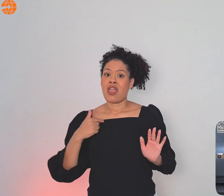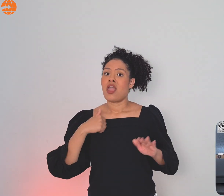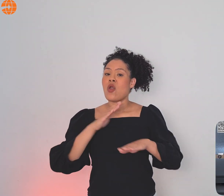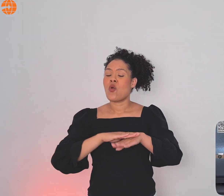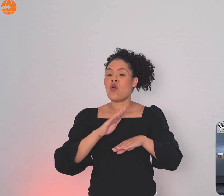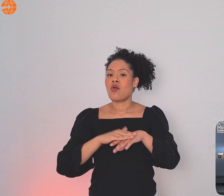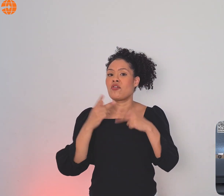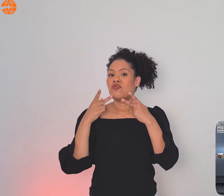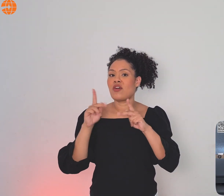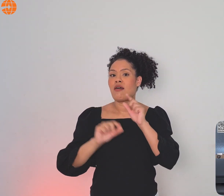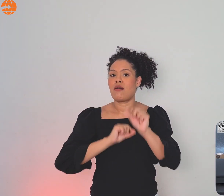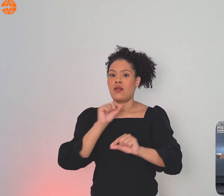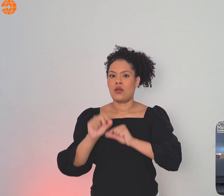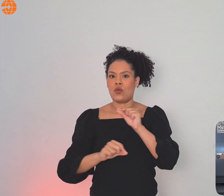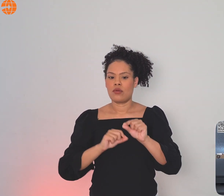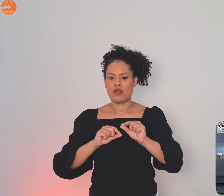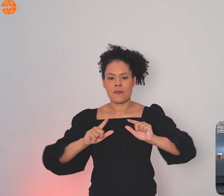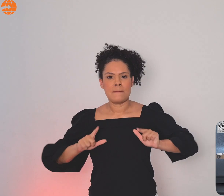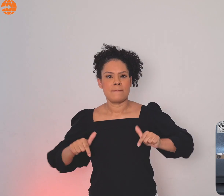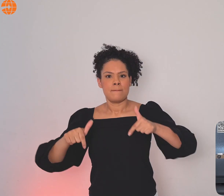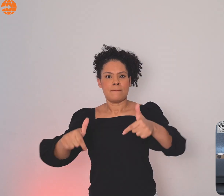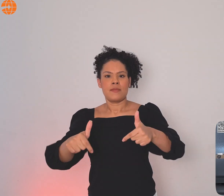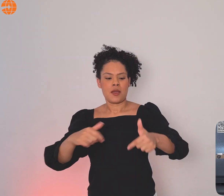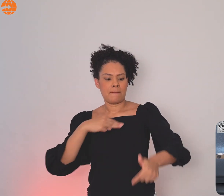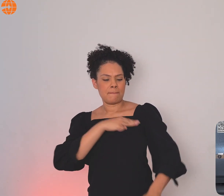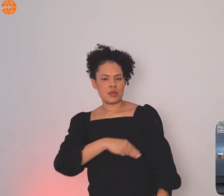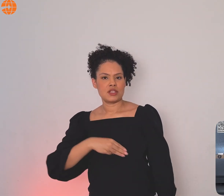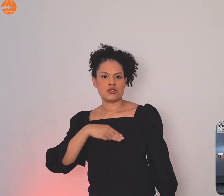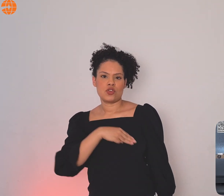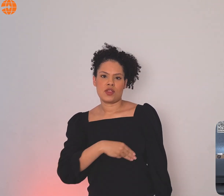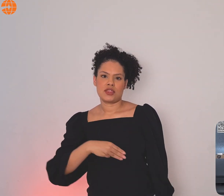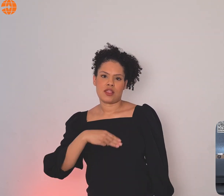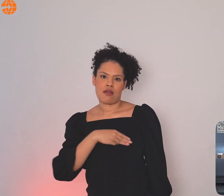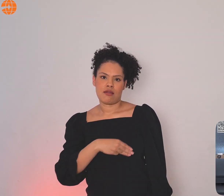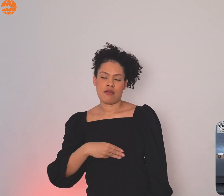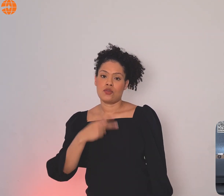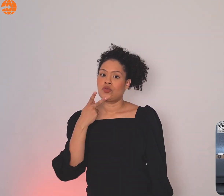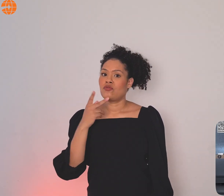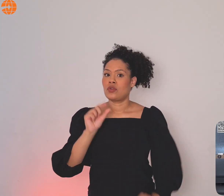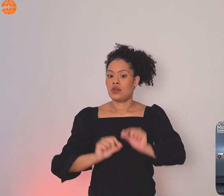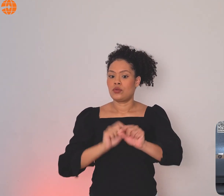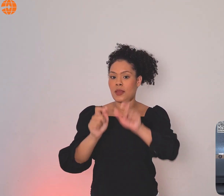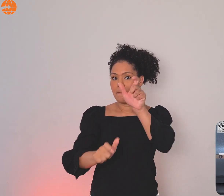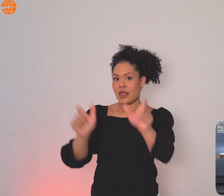Estou falando de gente que ama a gente, teu dinheiro a seu serviço.